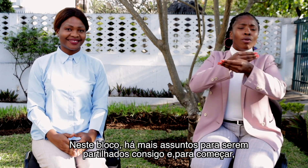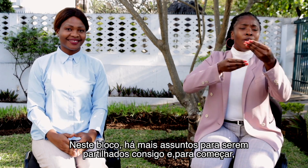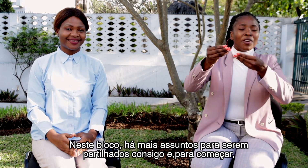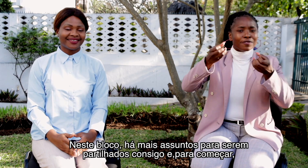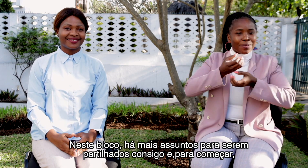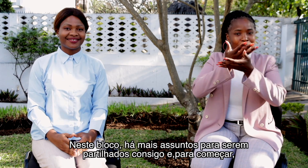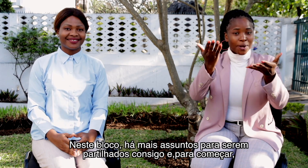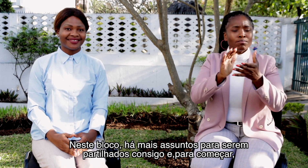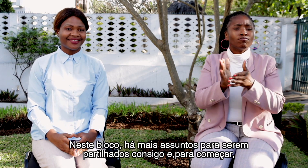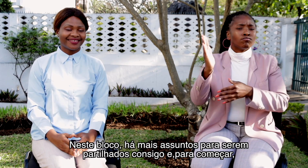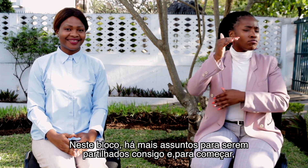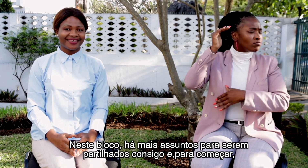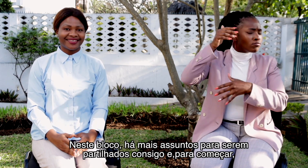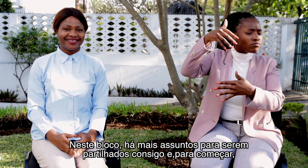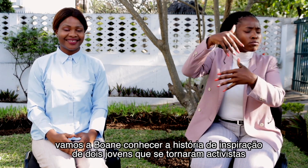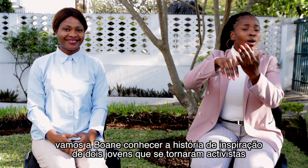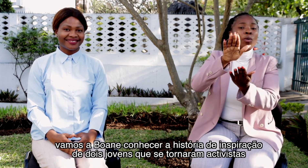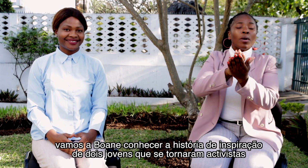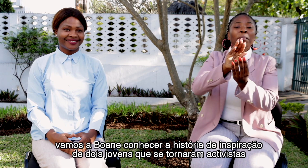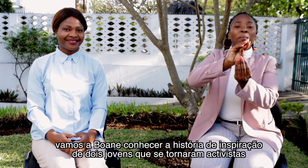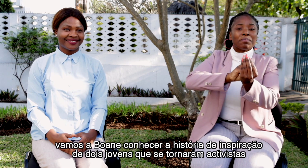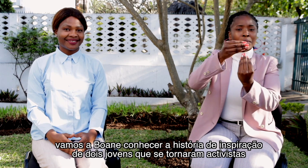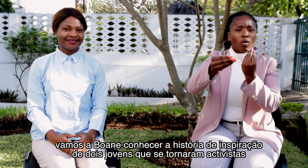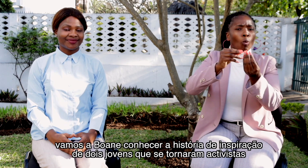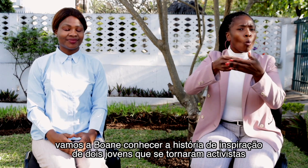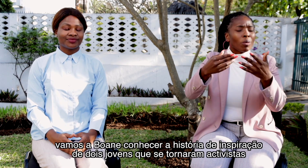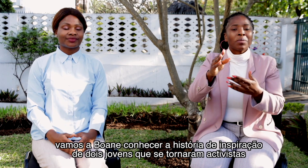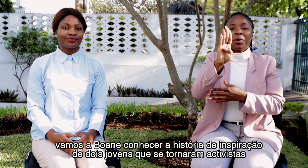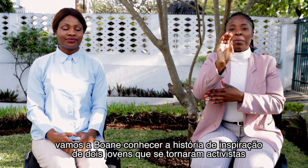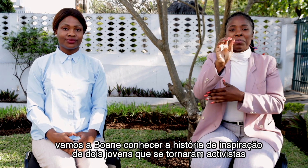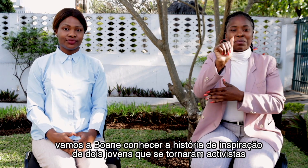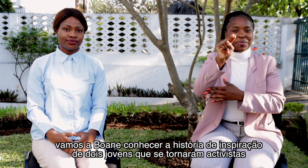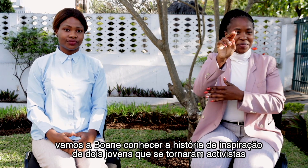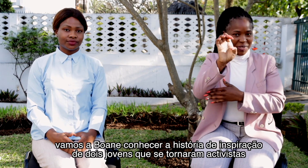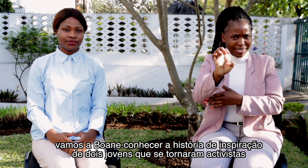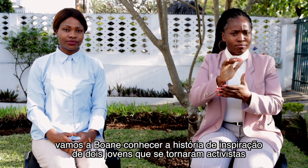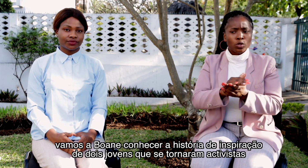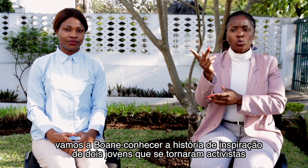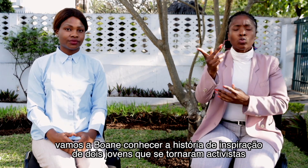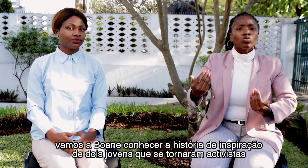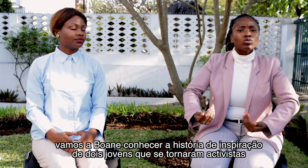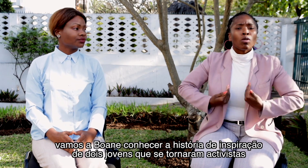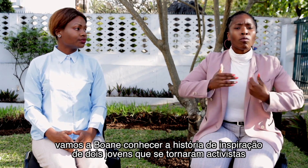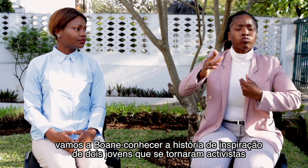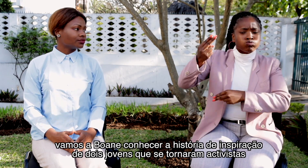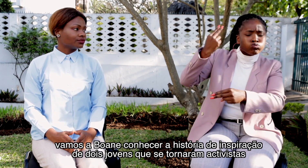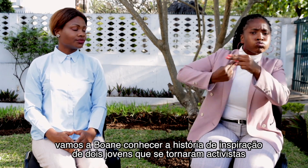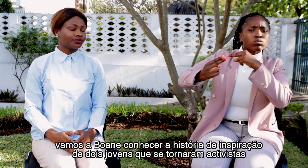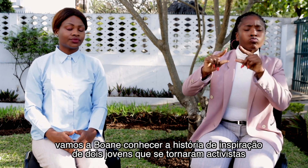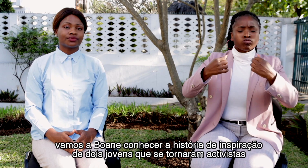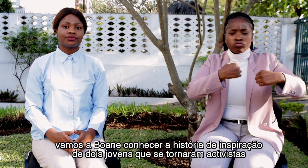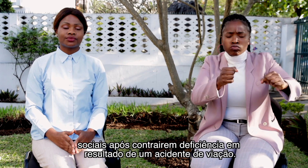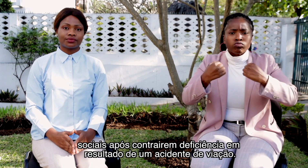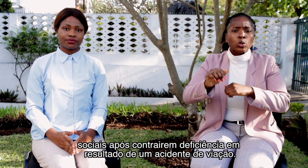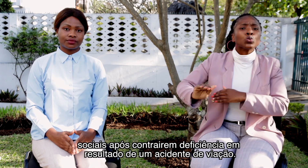serem partilhados consigo. E para começar, vamos a Boane conhecer a história de inspiração de dois jovens que se tornaram